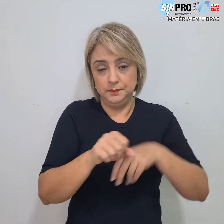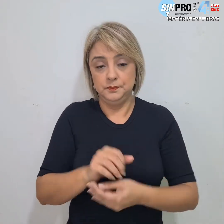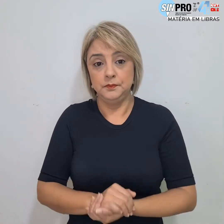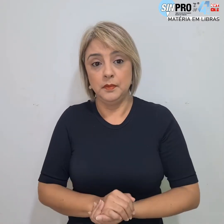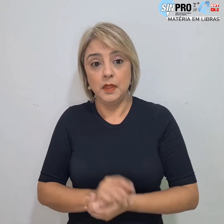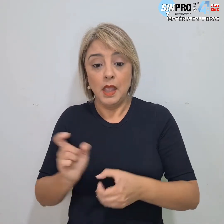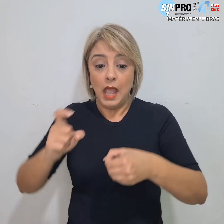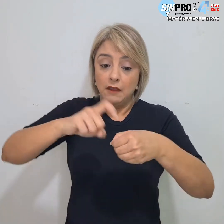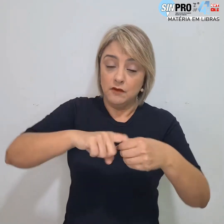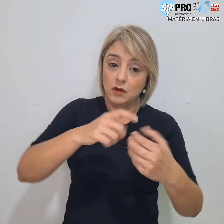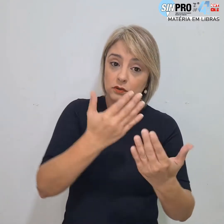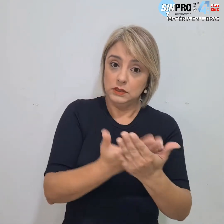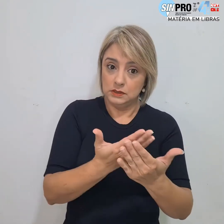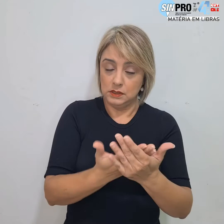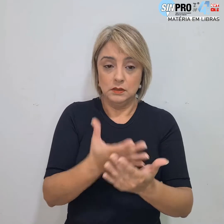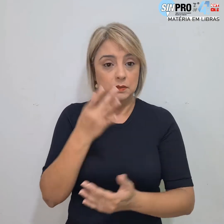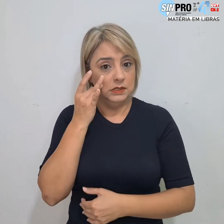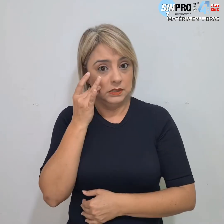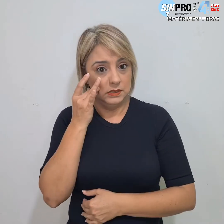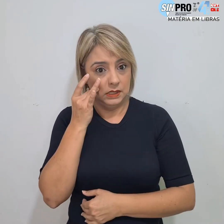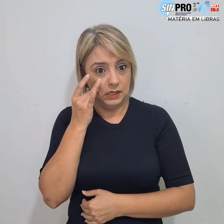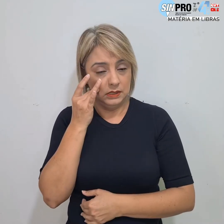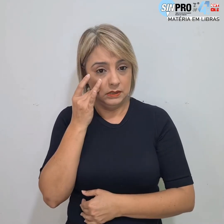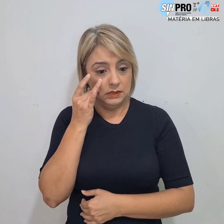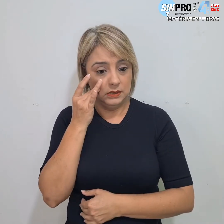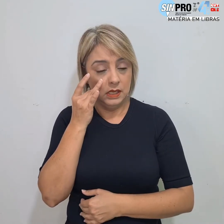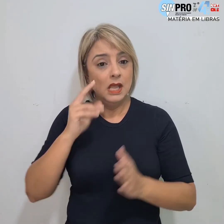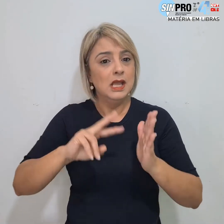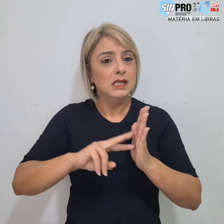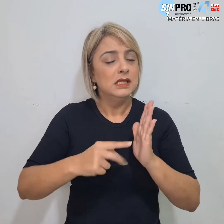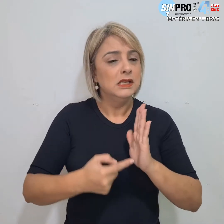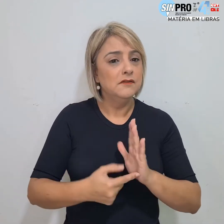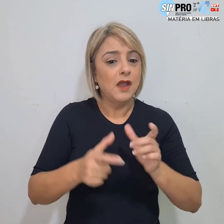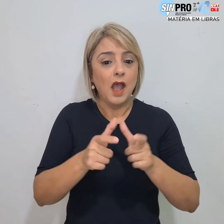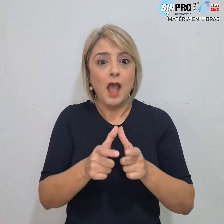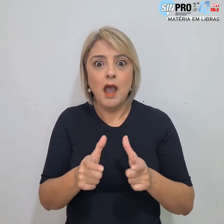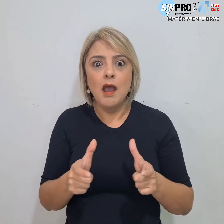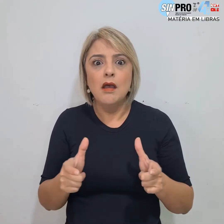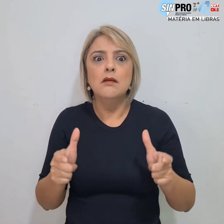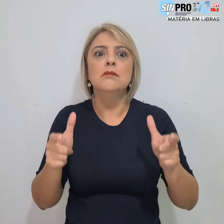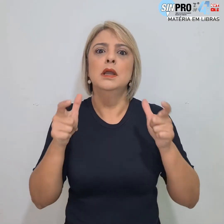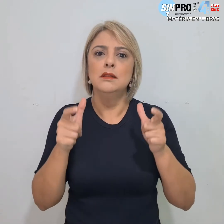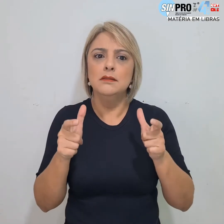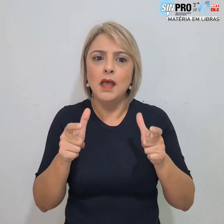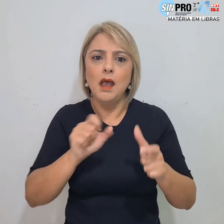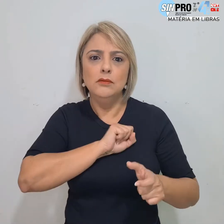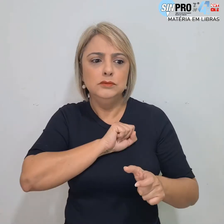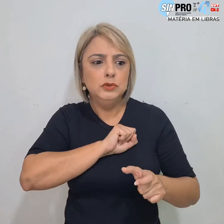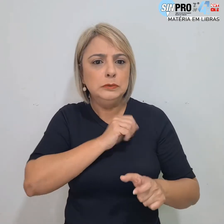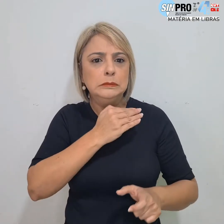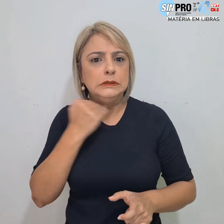O retorno das aulas presenciais significaria aumentar muito mais esses números.